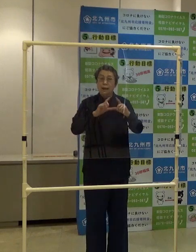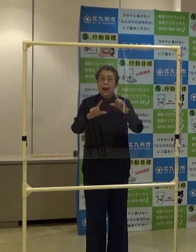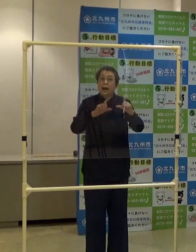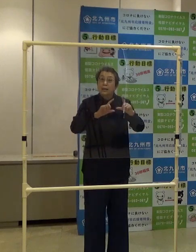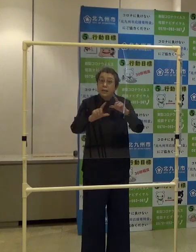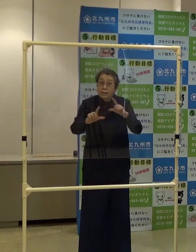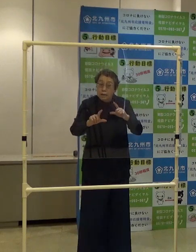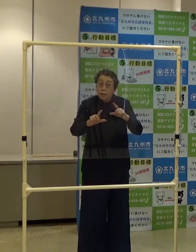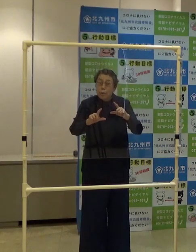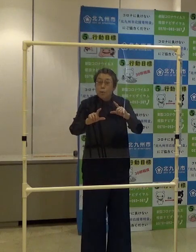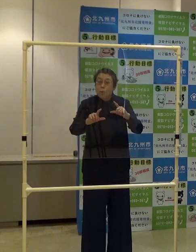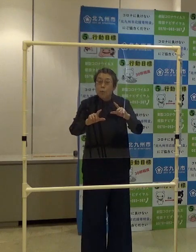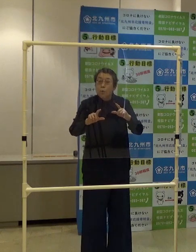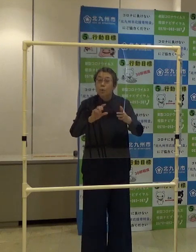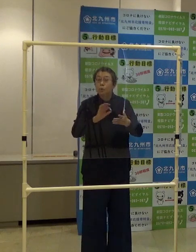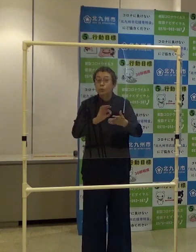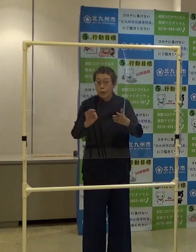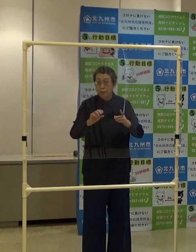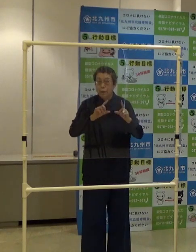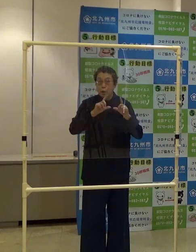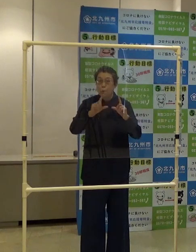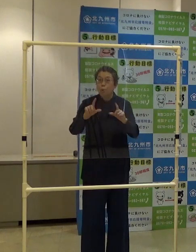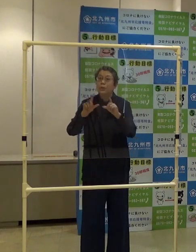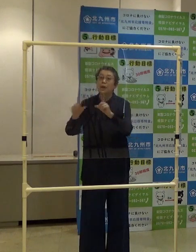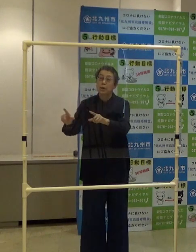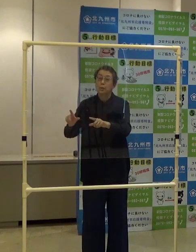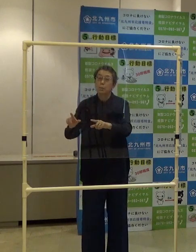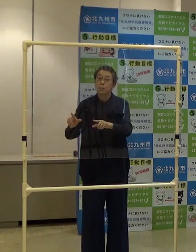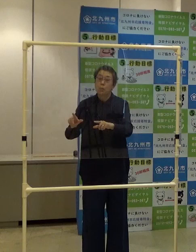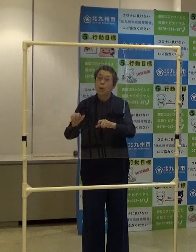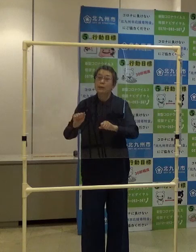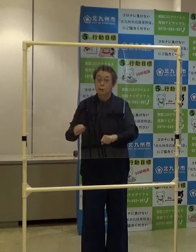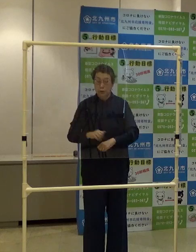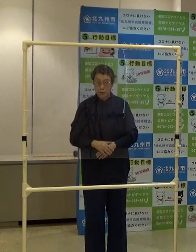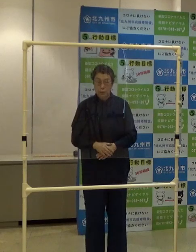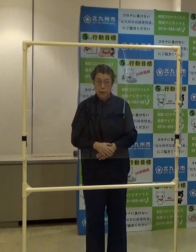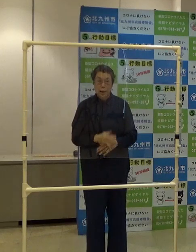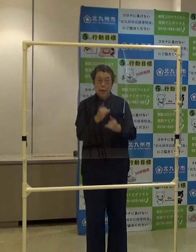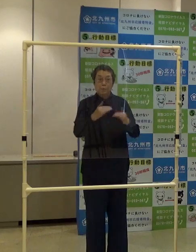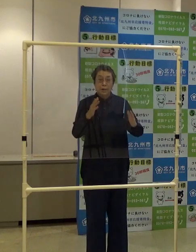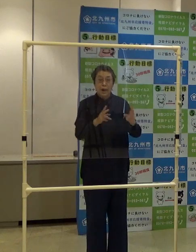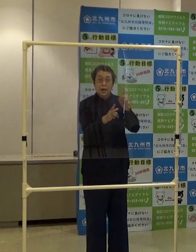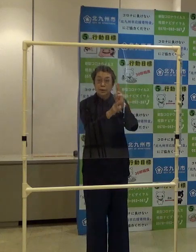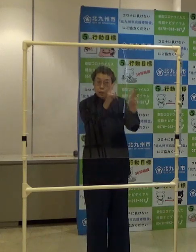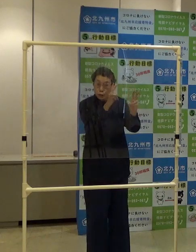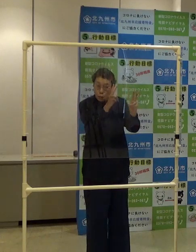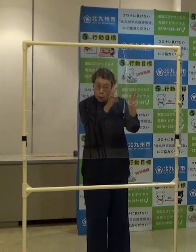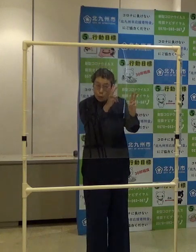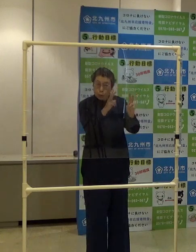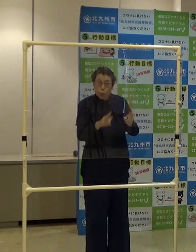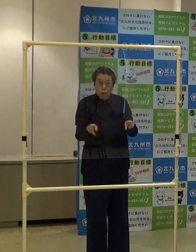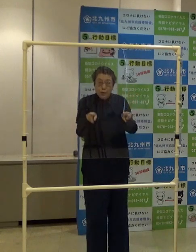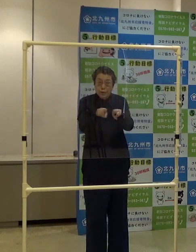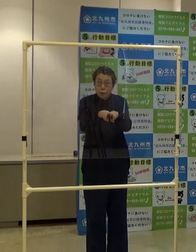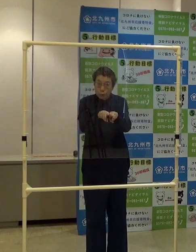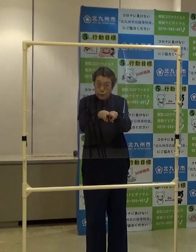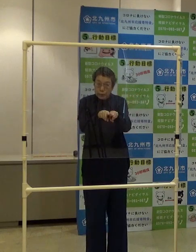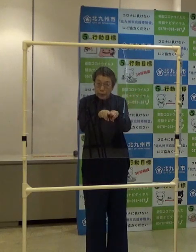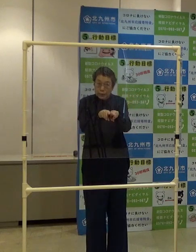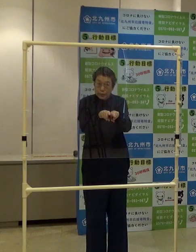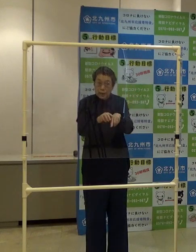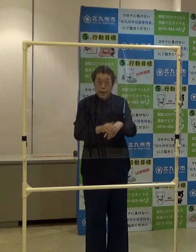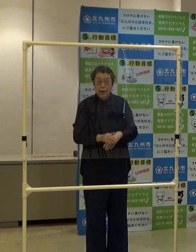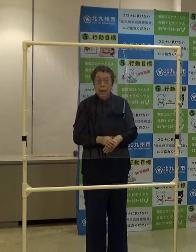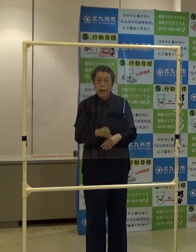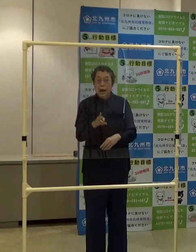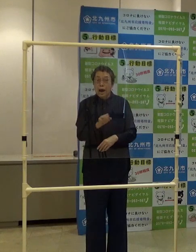えをするということを始めておりますが、もう一つ民間企業の皆さんと共同で、ハザードン